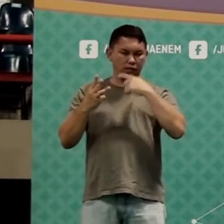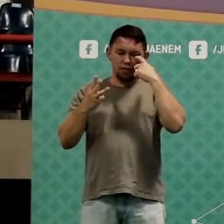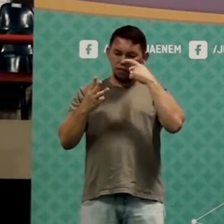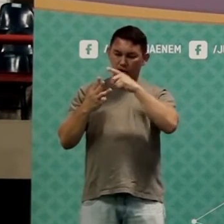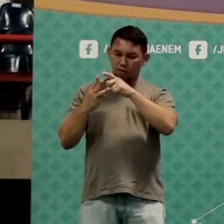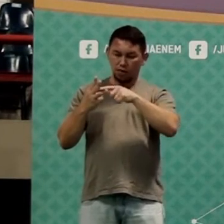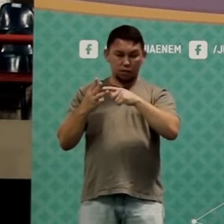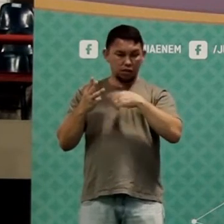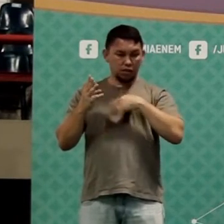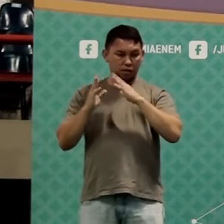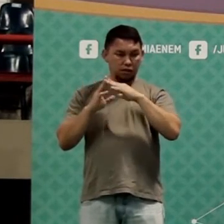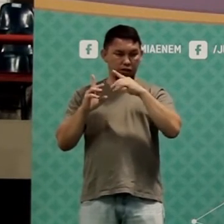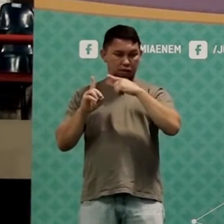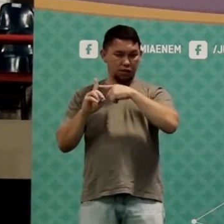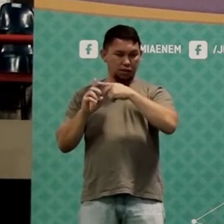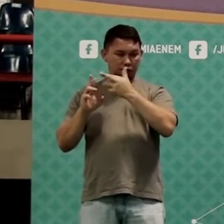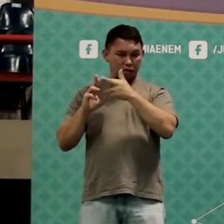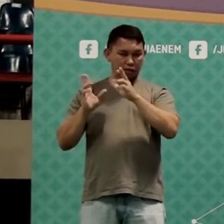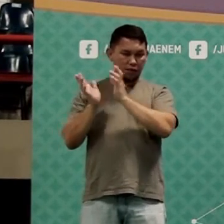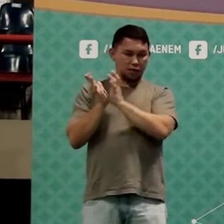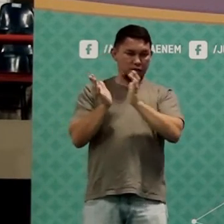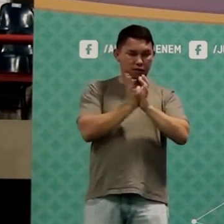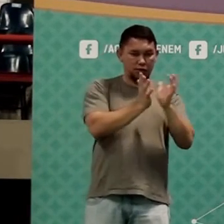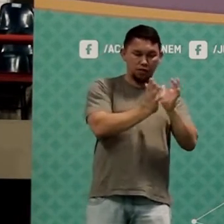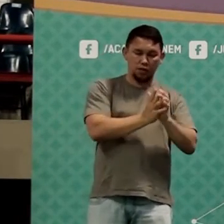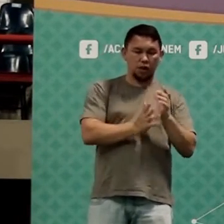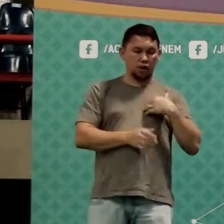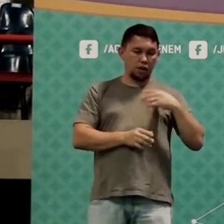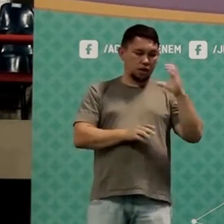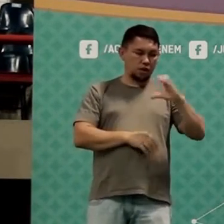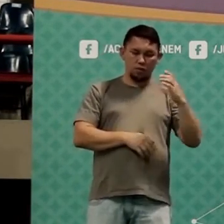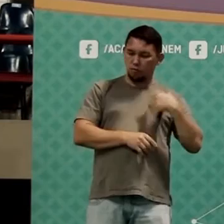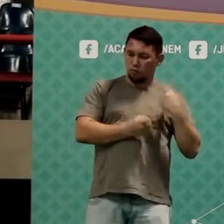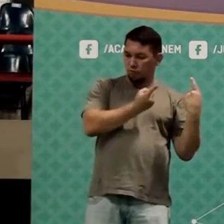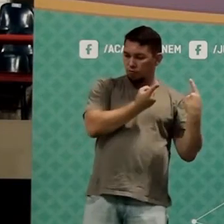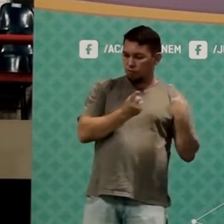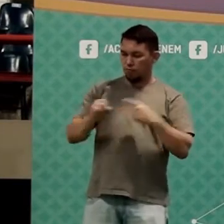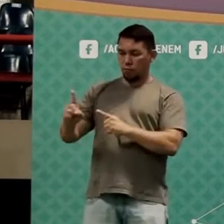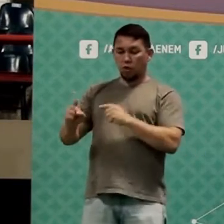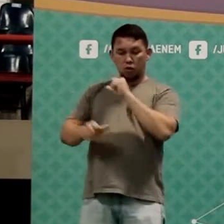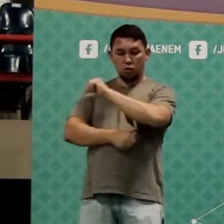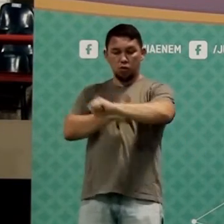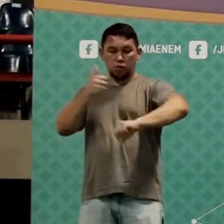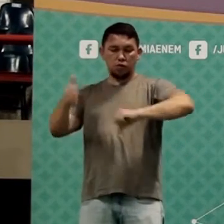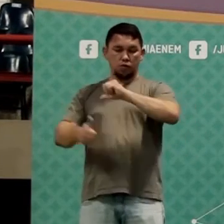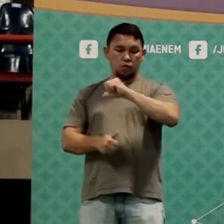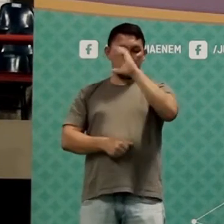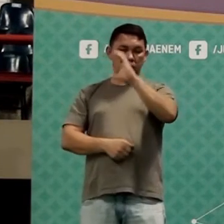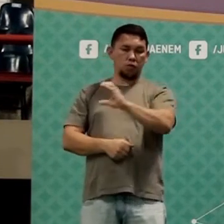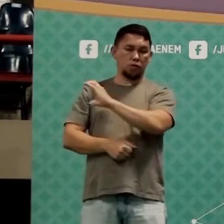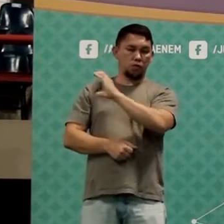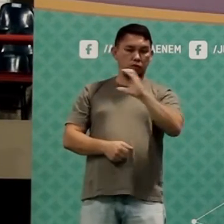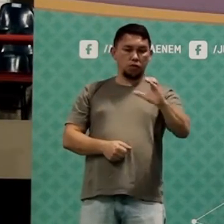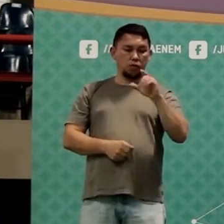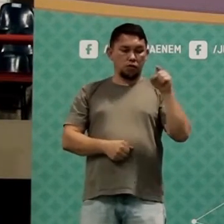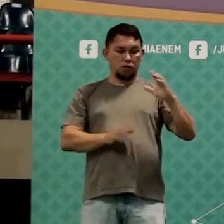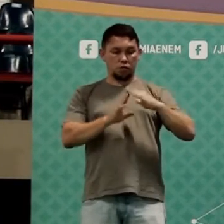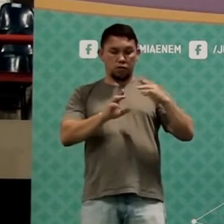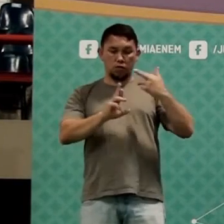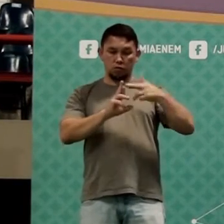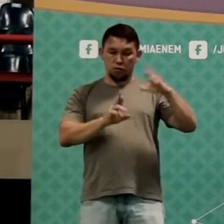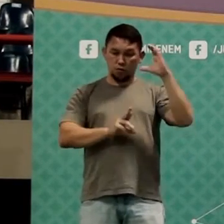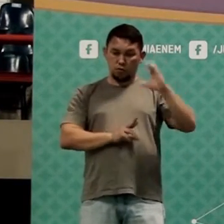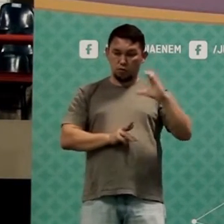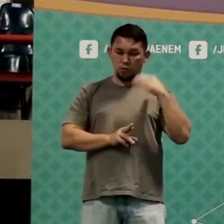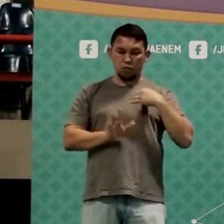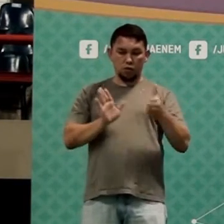vai reagir. O nome da reação é contra-reforma ou reforma católica. O que é que a igreja vai fazer? Vai reforçar